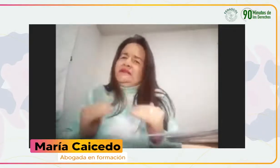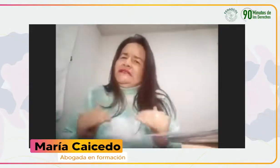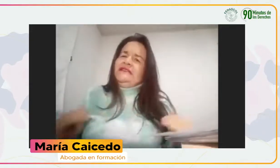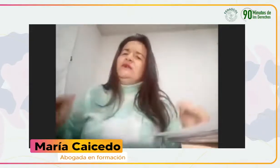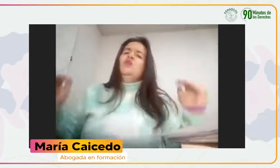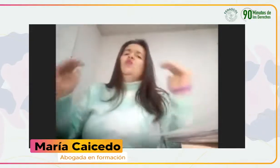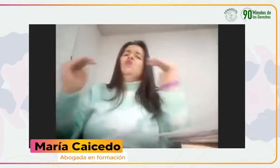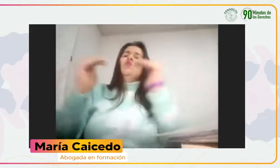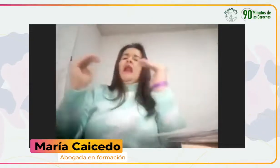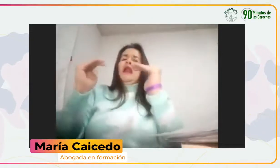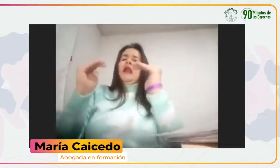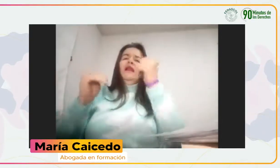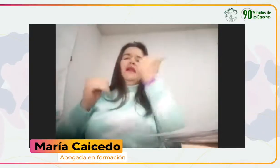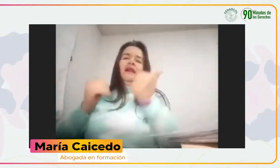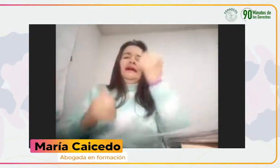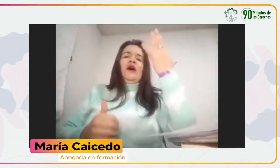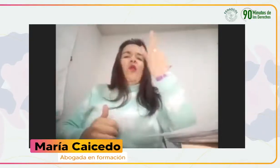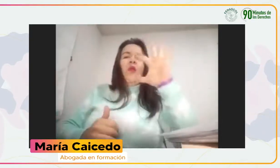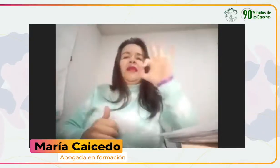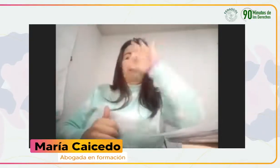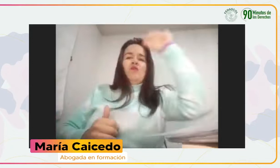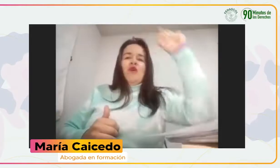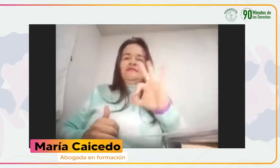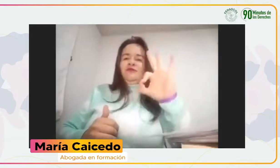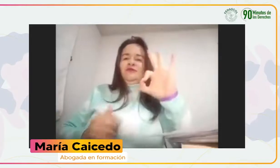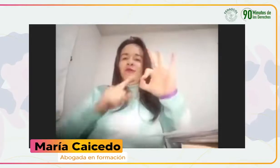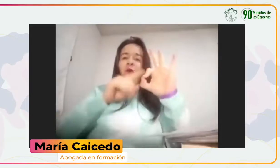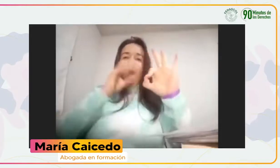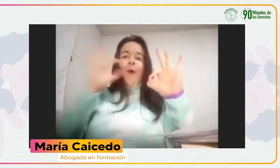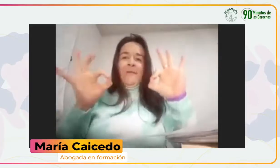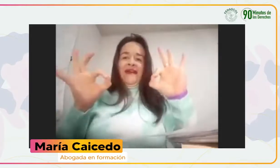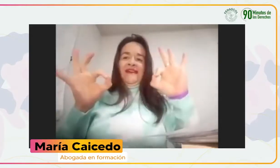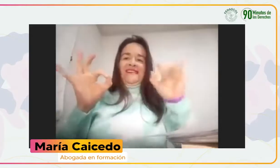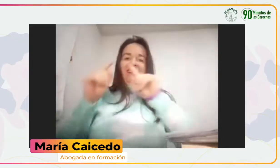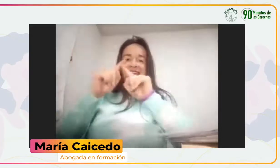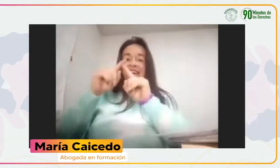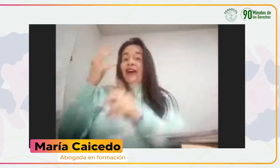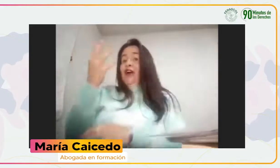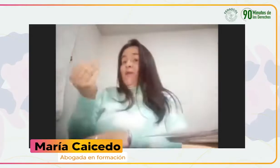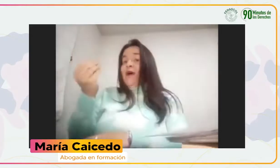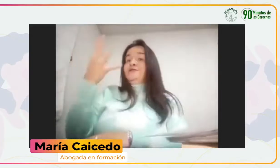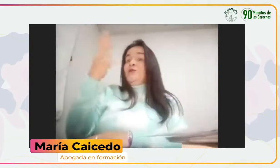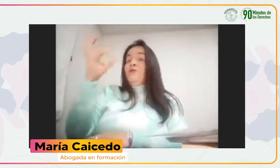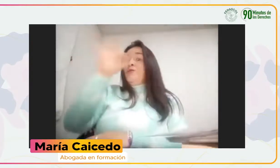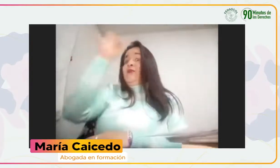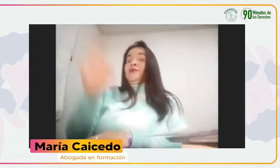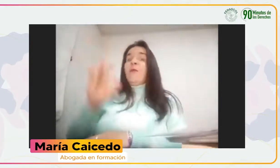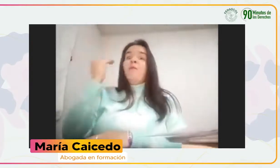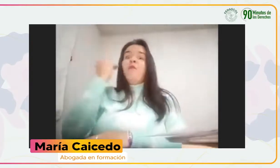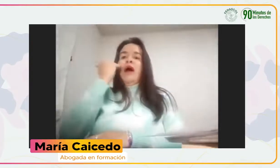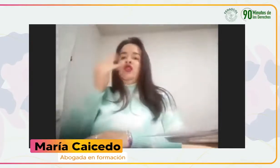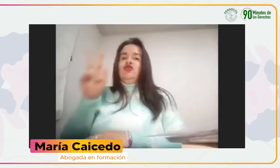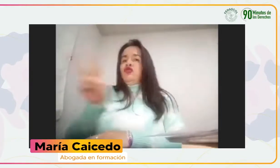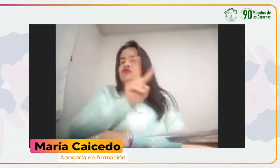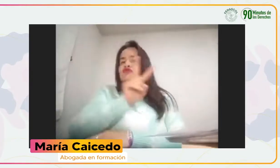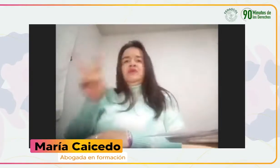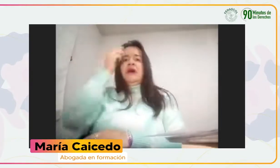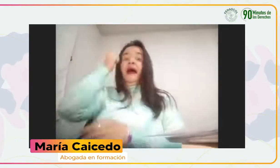y el 20% que somos nosotras. ¿Qué tenemos que hacer y qué tenemos que trabajar para que seamos el 50% y el 50%,